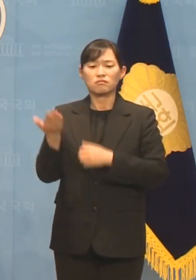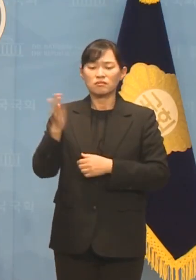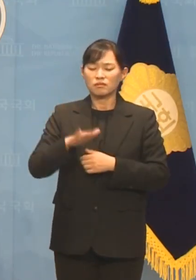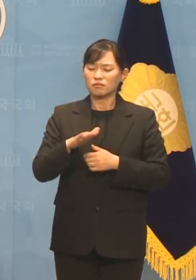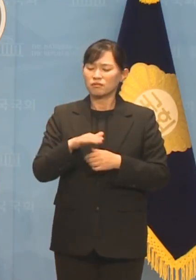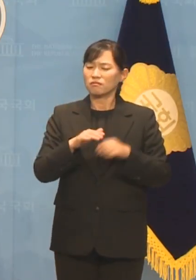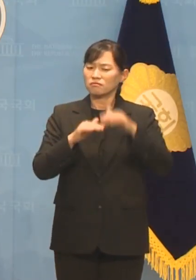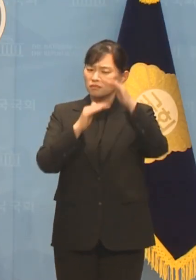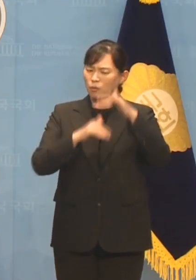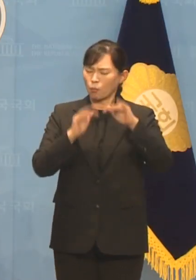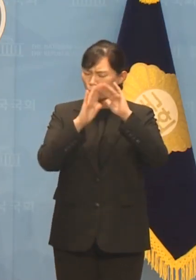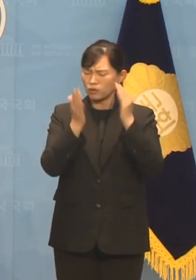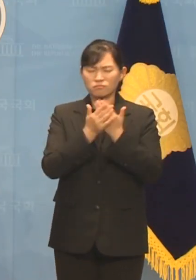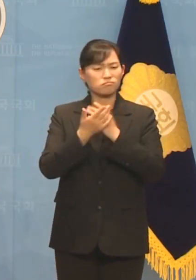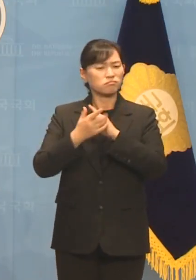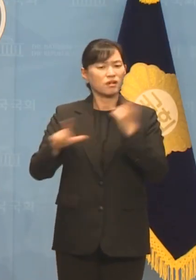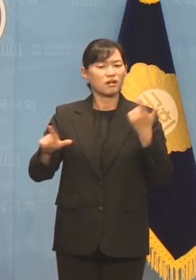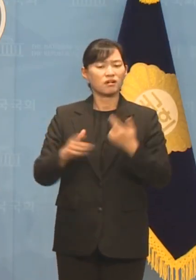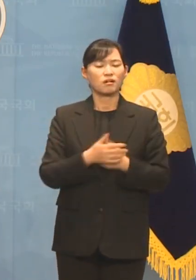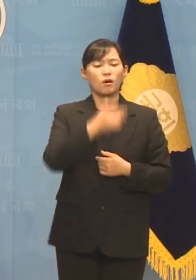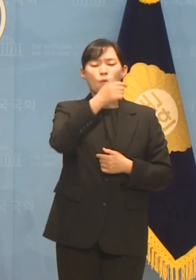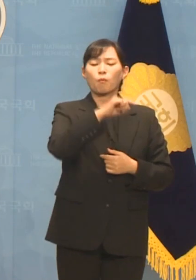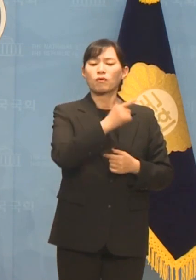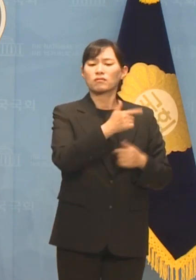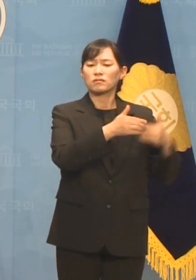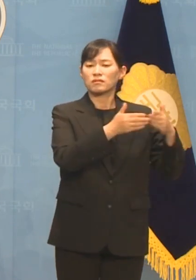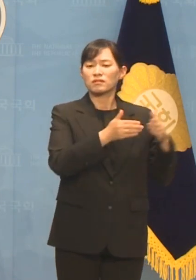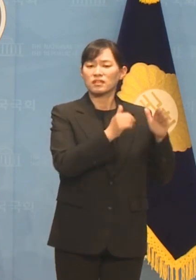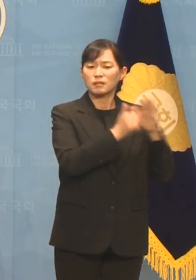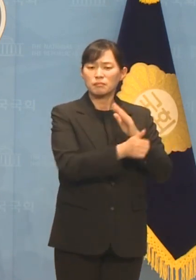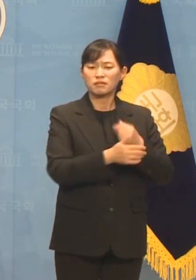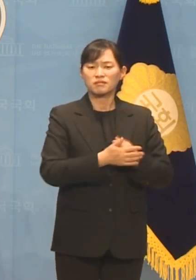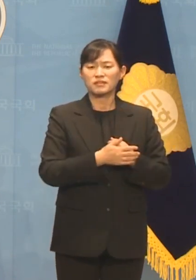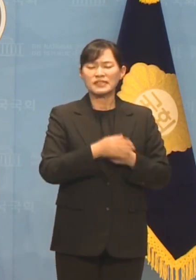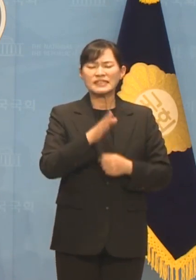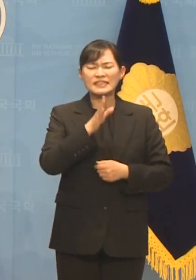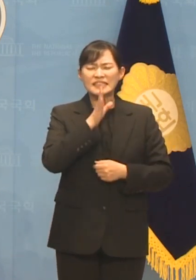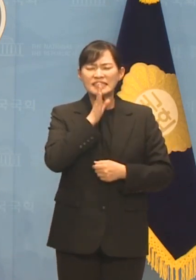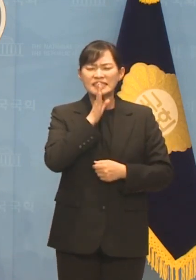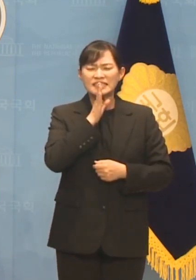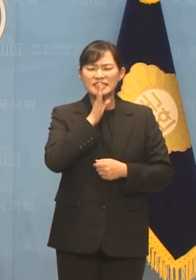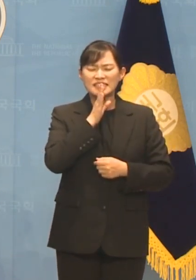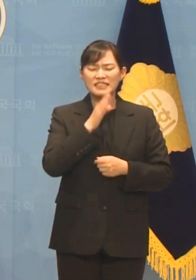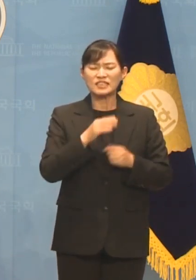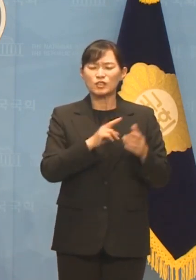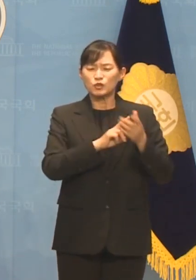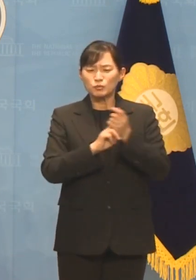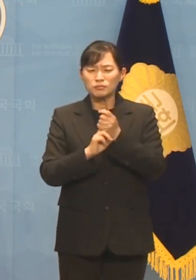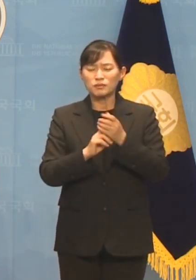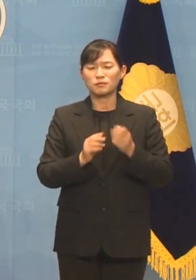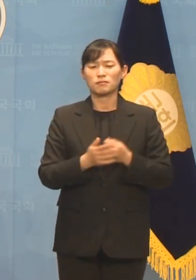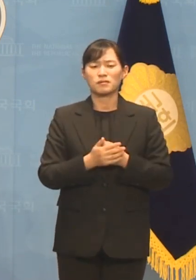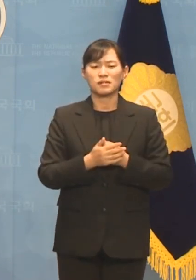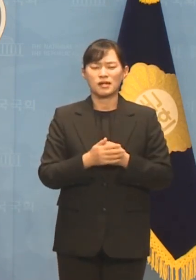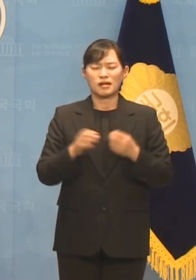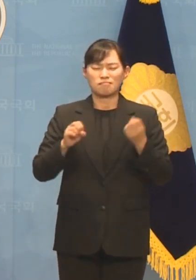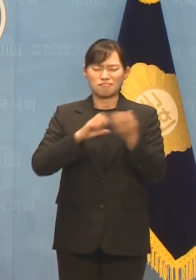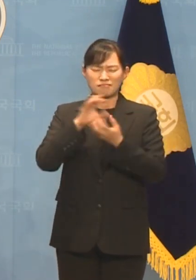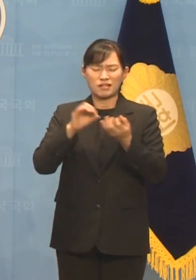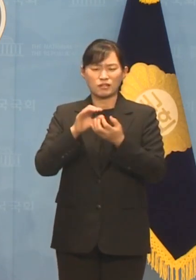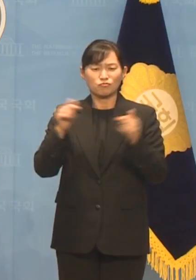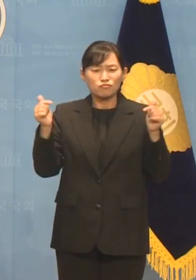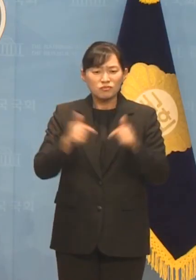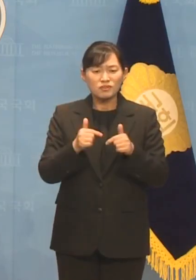다른 사안입니다. 권성동 원내대표는 얼렁뚱땅 진실을 호도하며 논란이